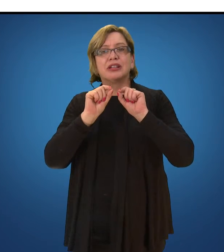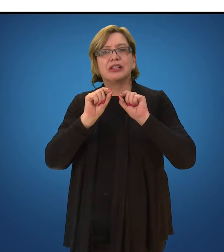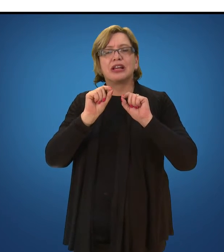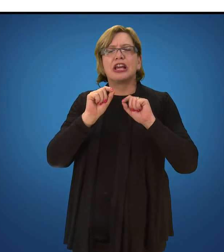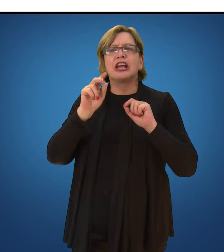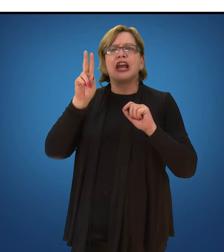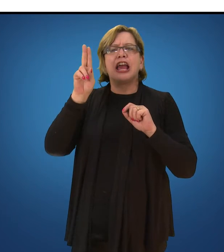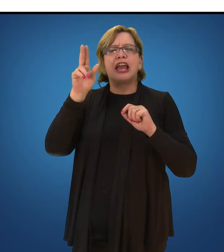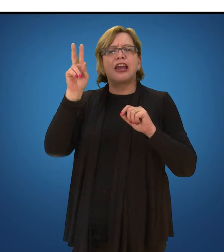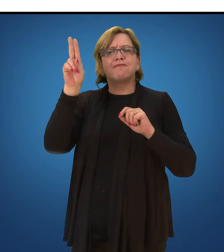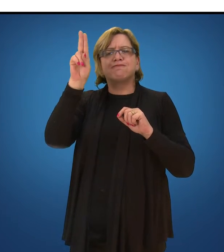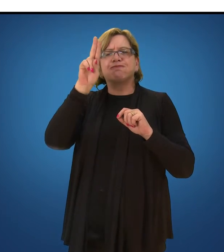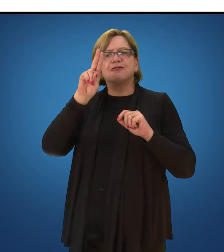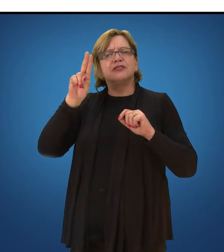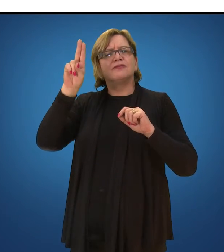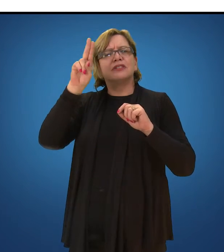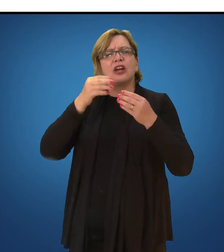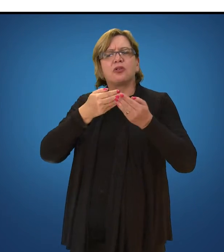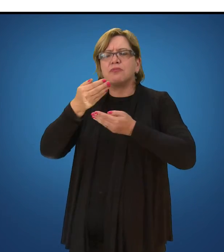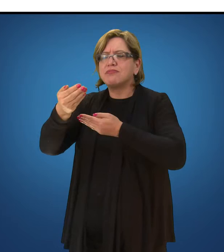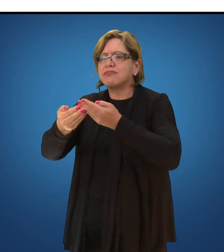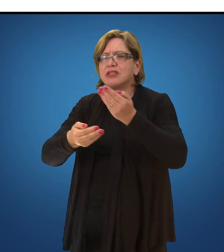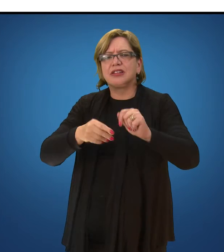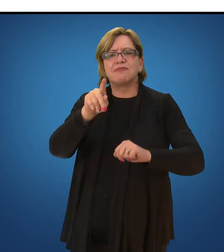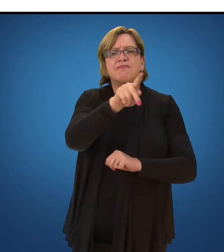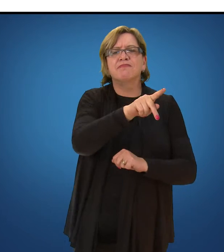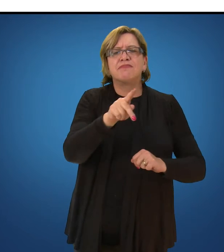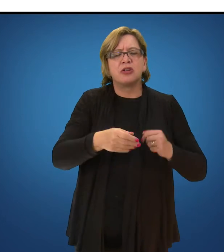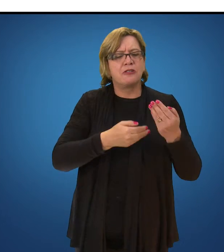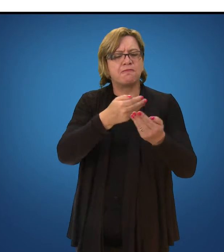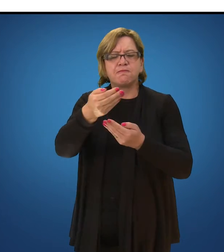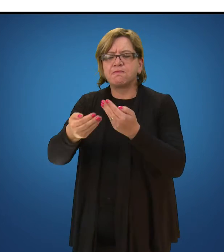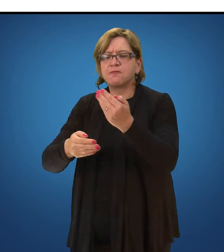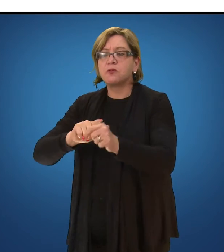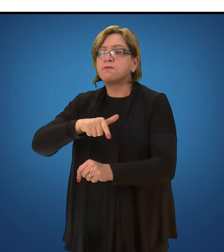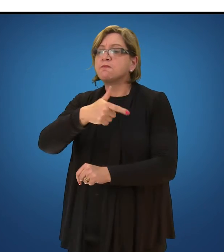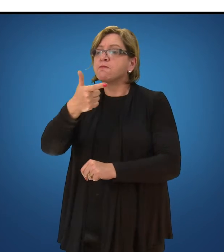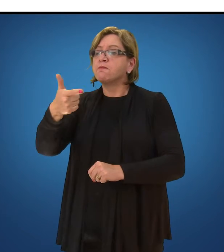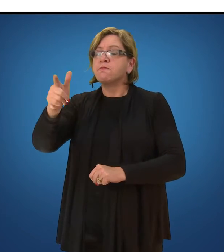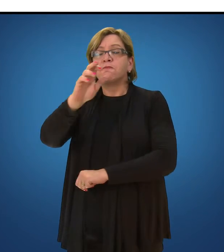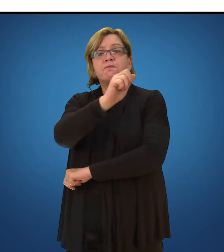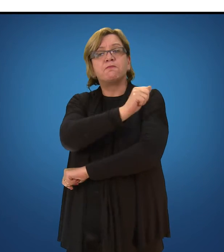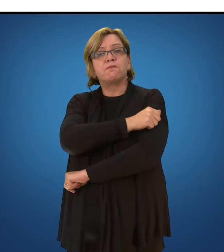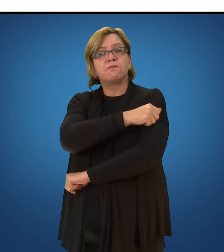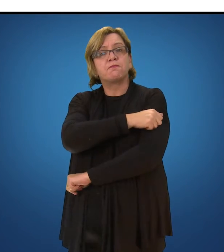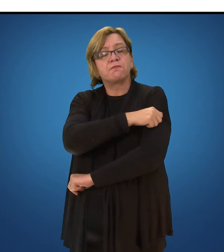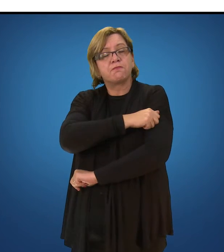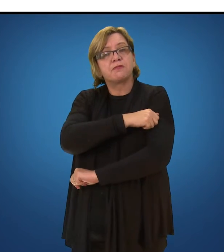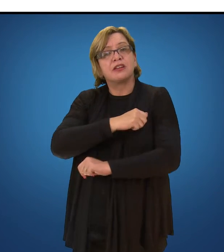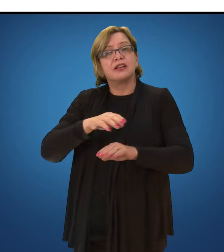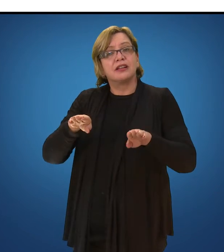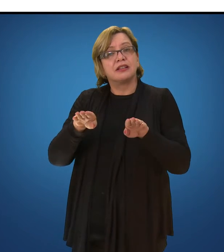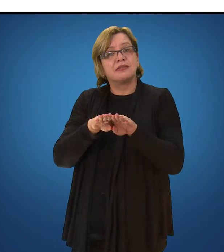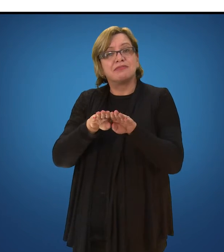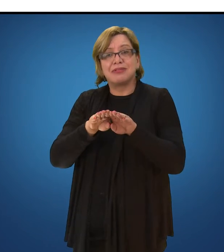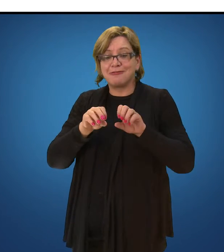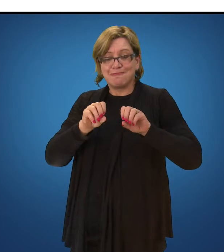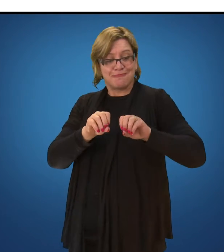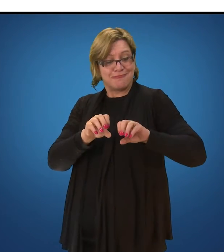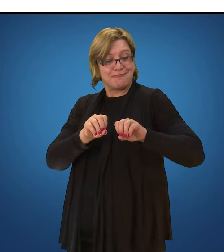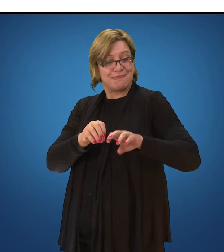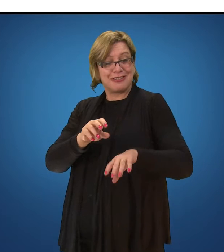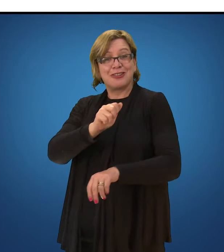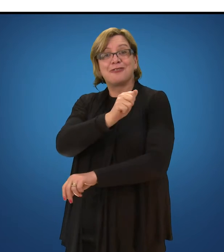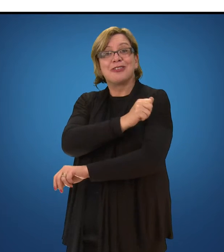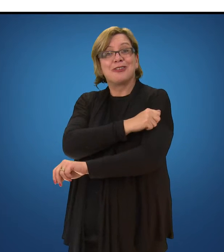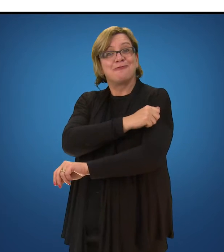sua graduação, aquilo que foram suas relações com seus professores, com seus colegas, com seus alunos,